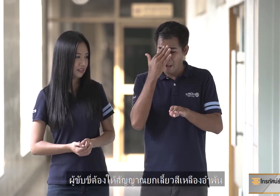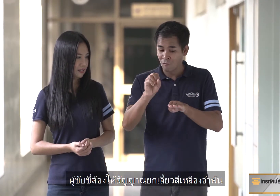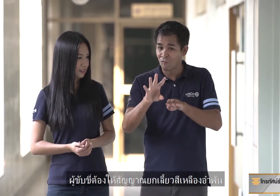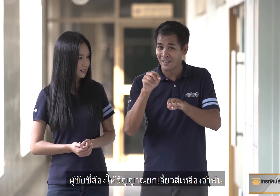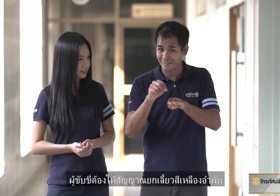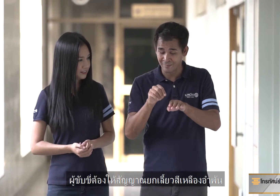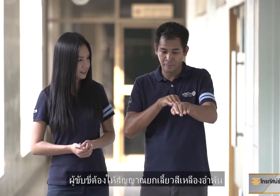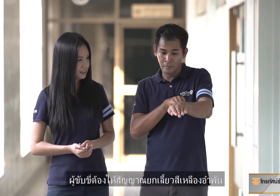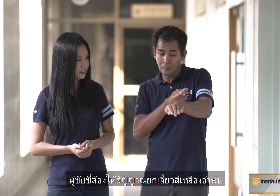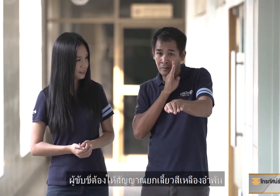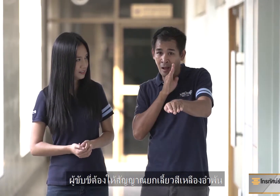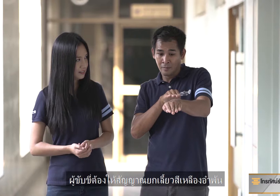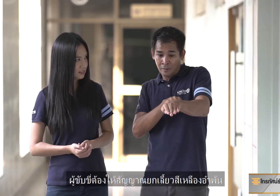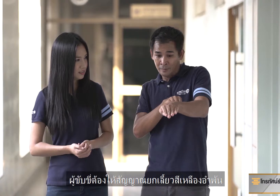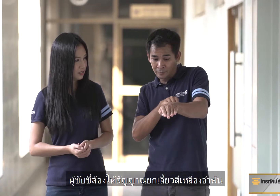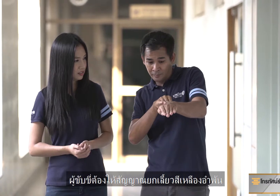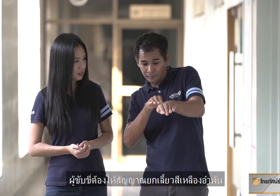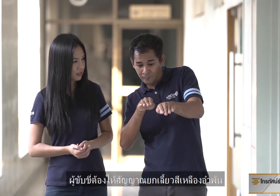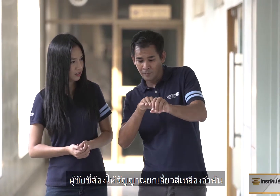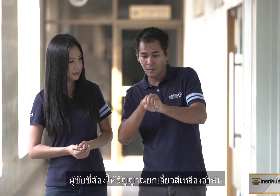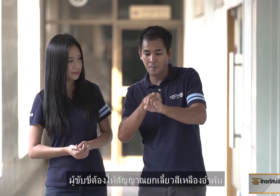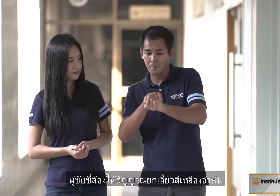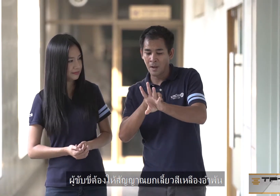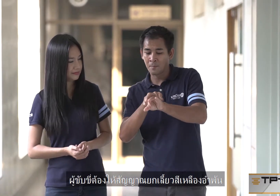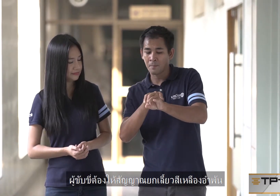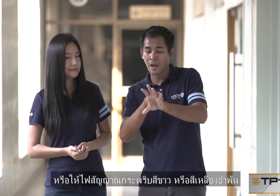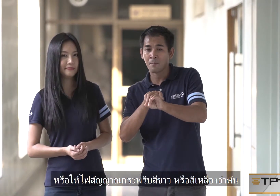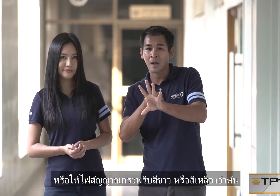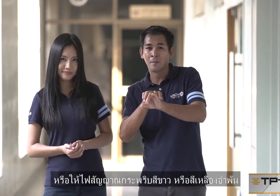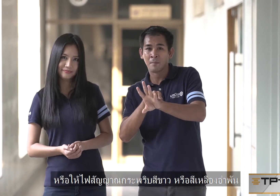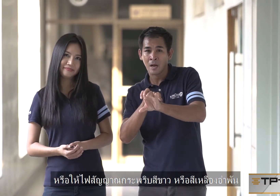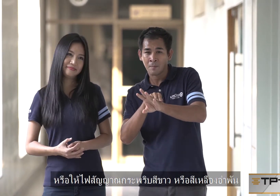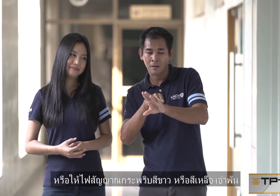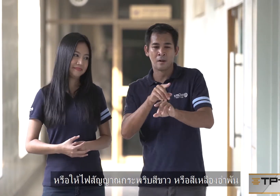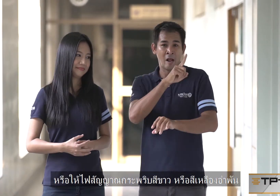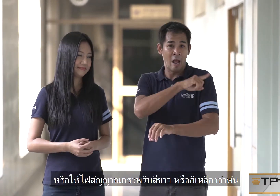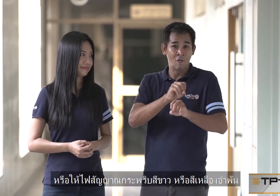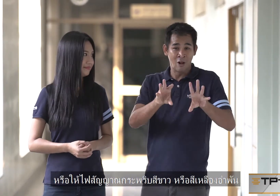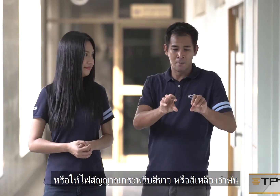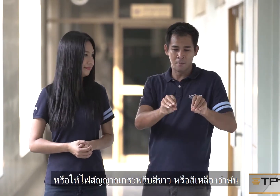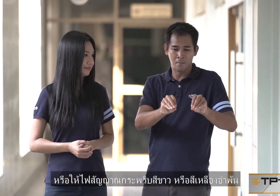ผู้ขับขี่ต้องให้สัญญาณยกเลี้ยวสีเหลืองอำพันหรือให้ไฟสัญญาณกระ